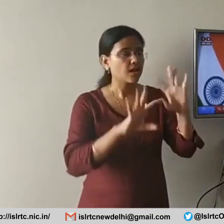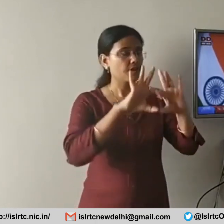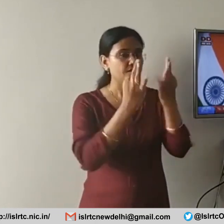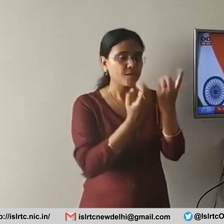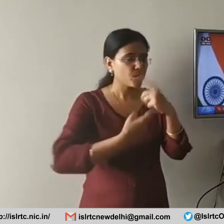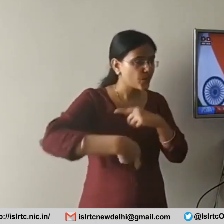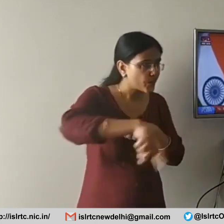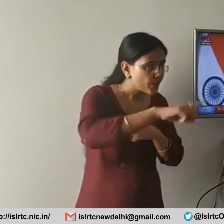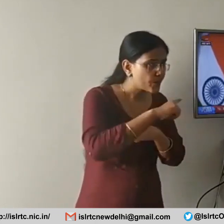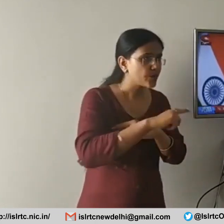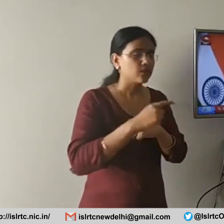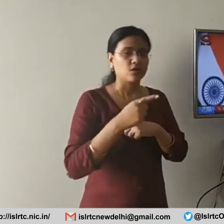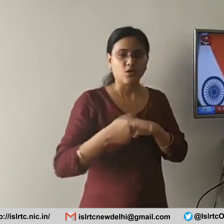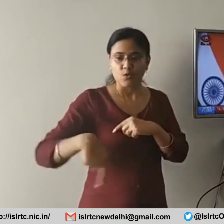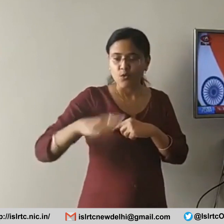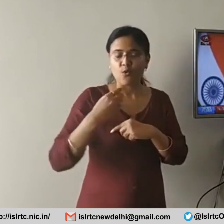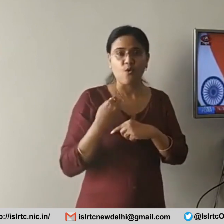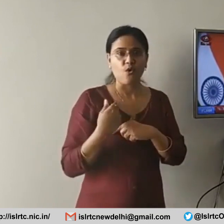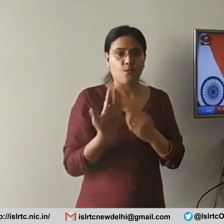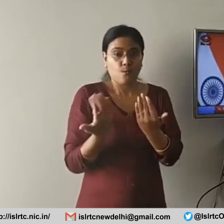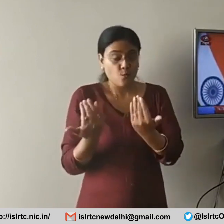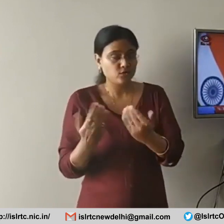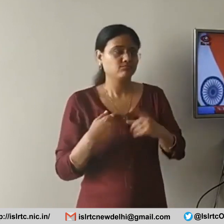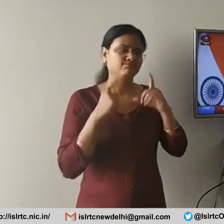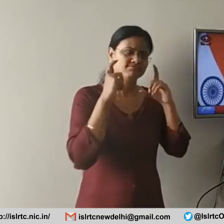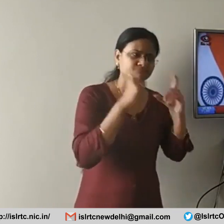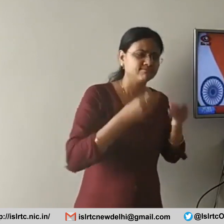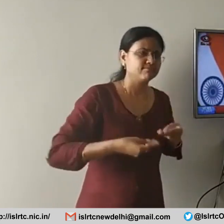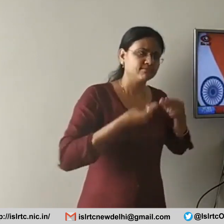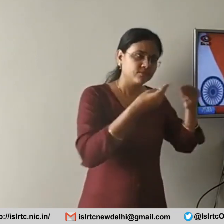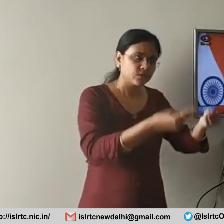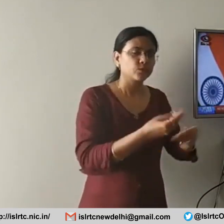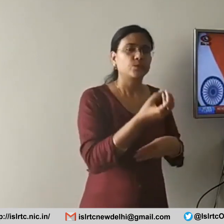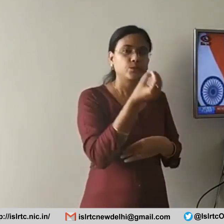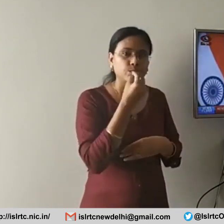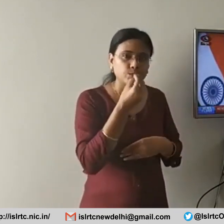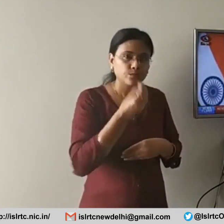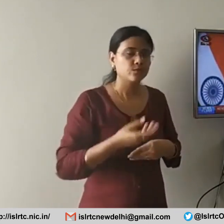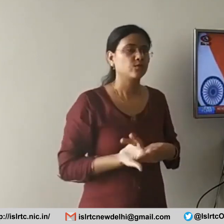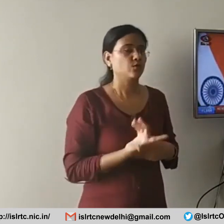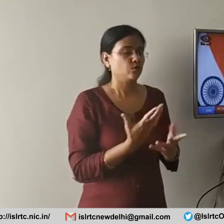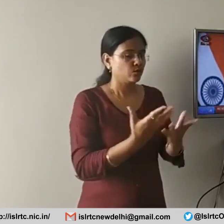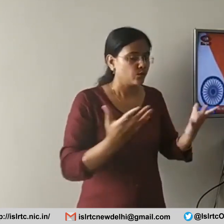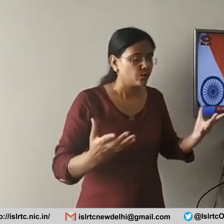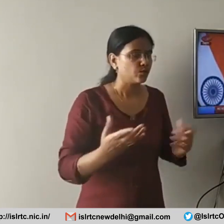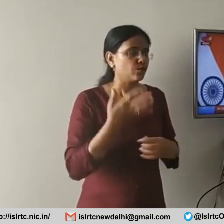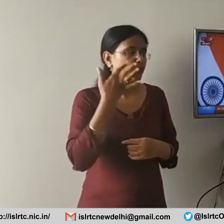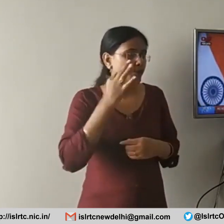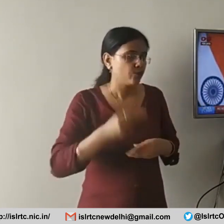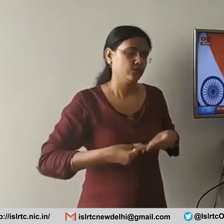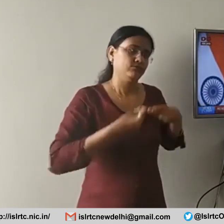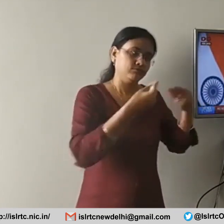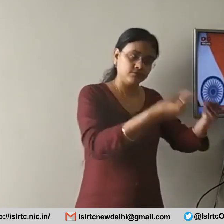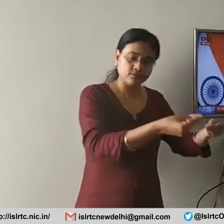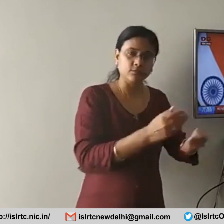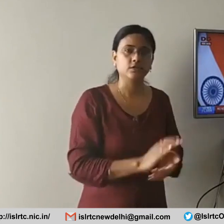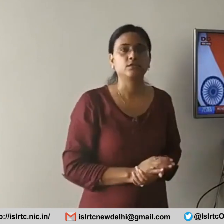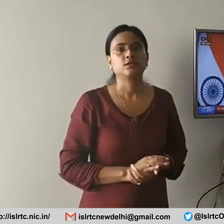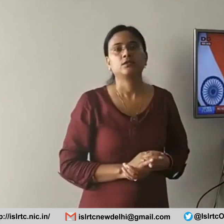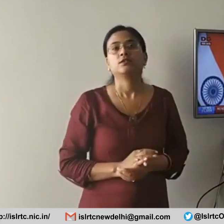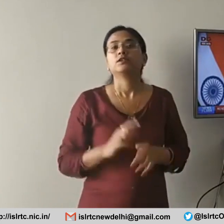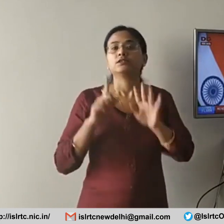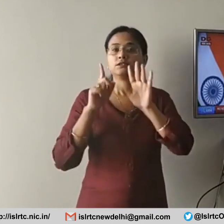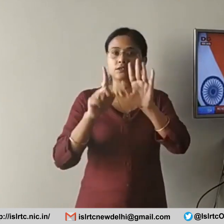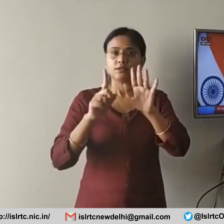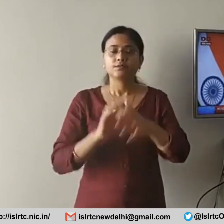की देखरेख करें, उनके भोजन की आवश्यकता पूरी करें। छठी